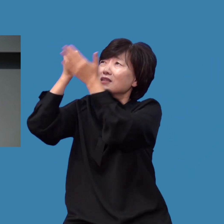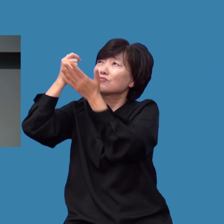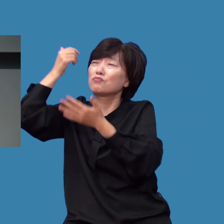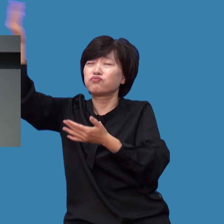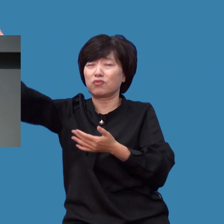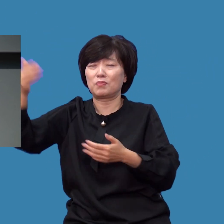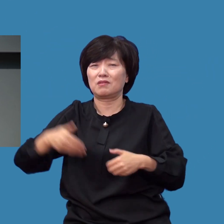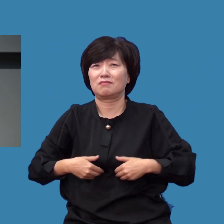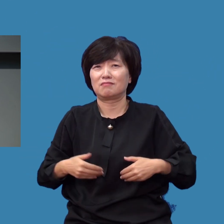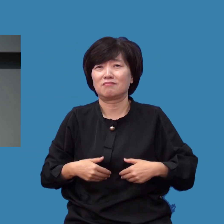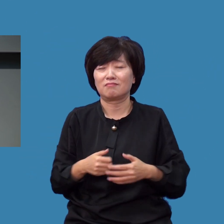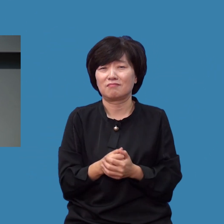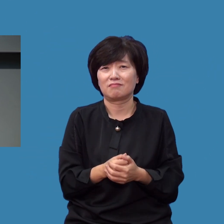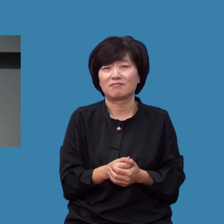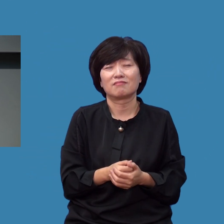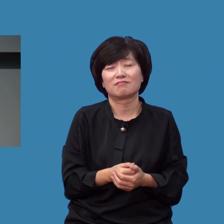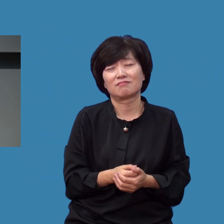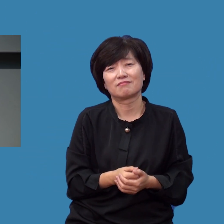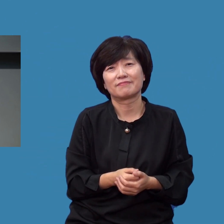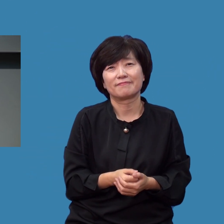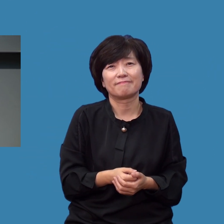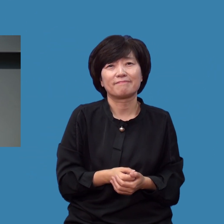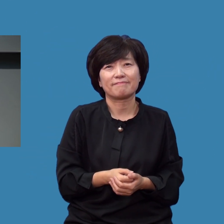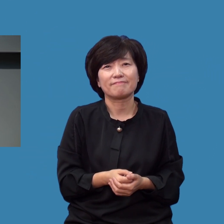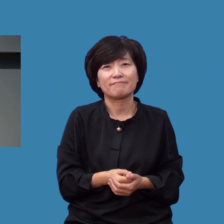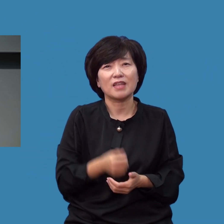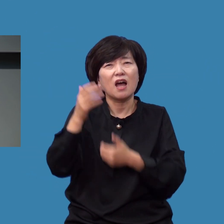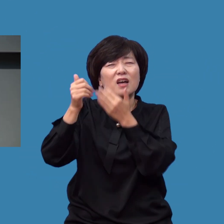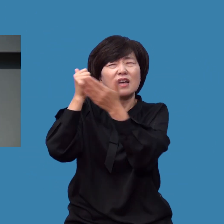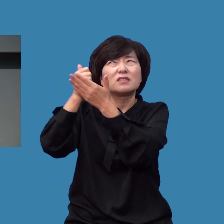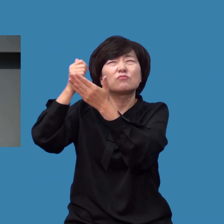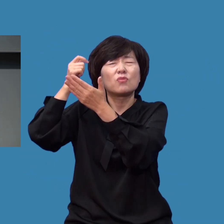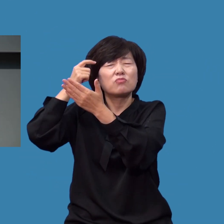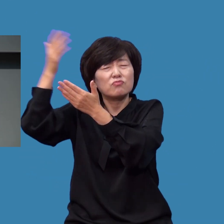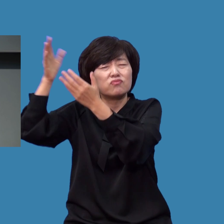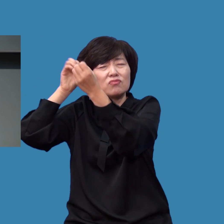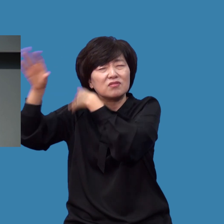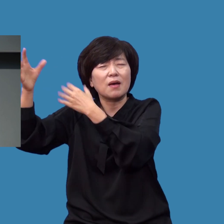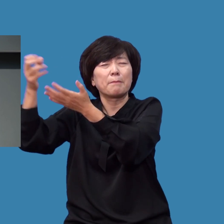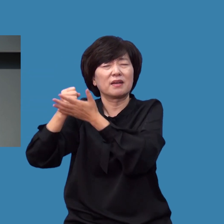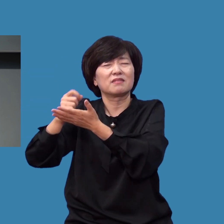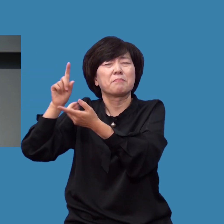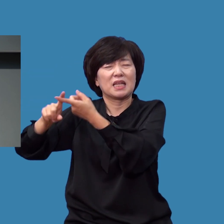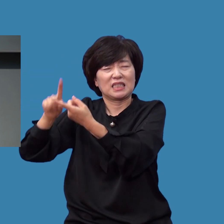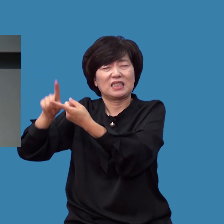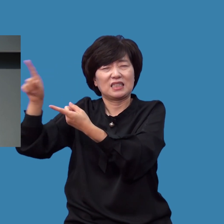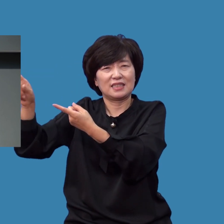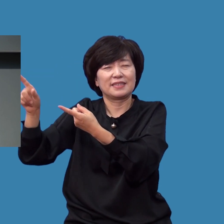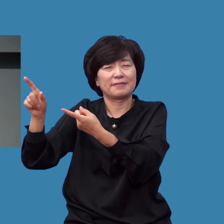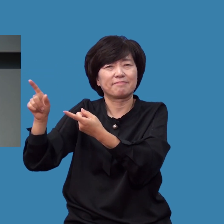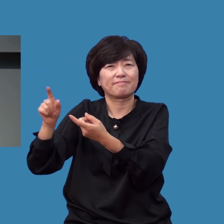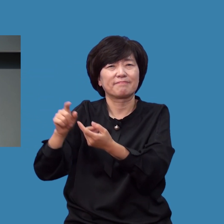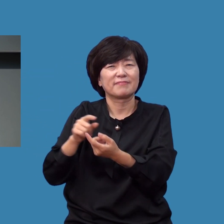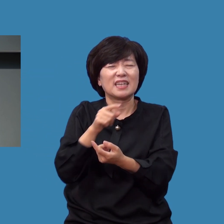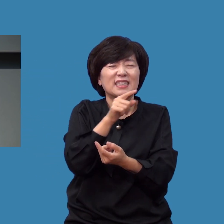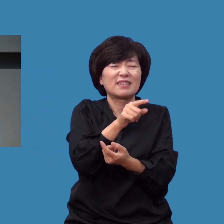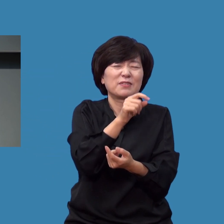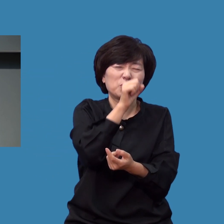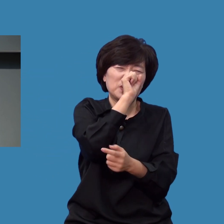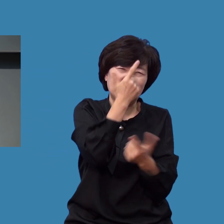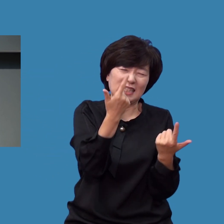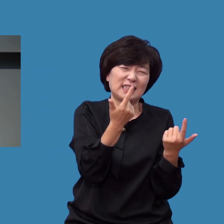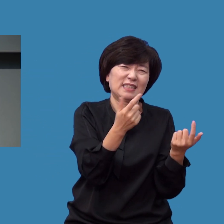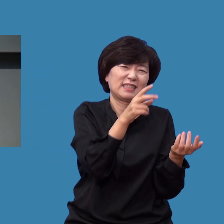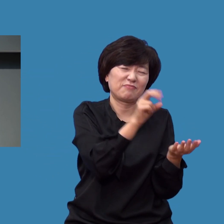사람한테 물어봅니까? 그러니까 하나님으로부터 응답 받으셔야 돼 다. 자, 그런데 그런 부작용들 때문에 하여간 뭐